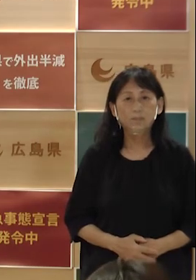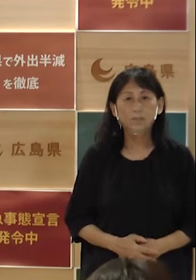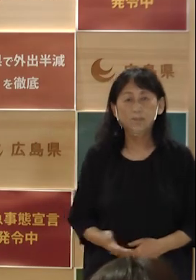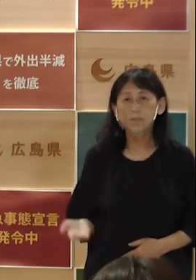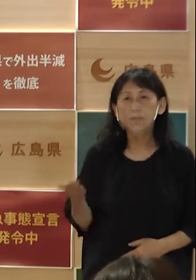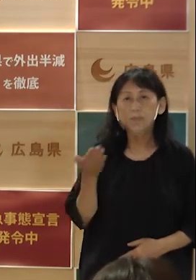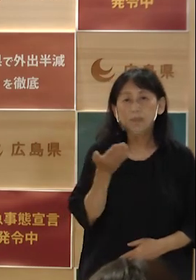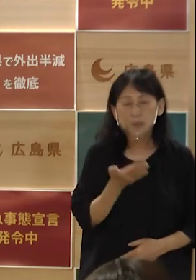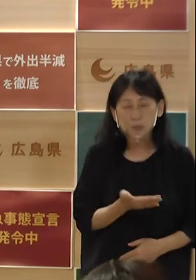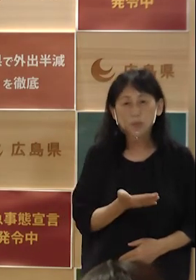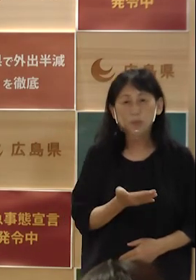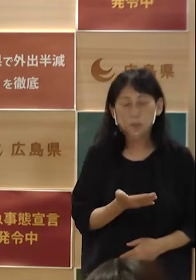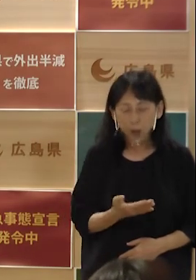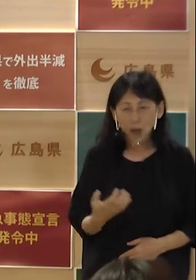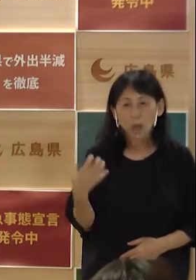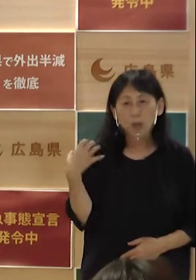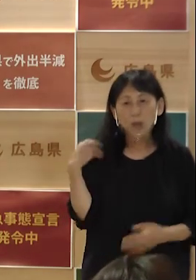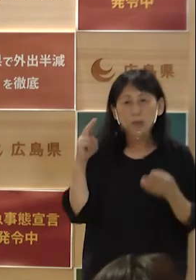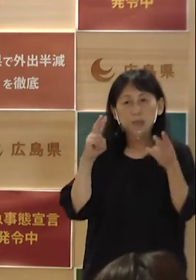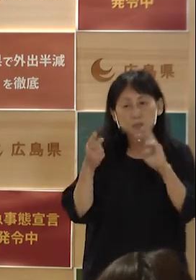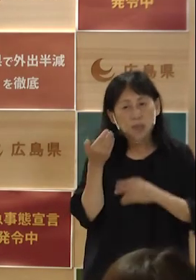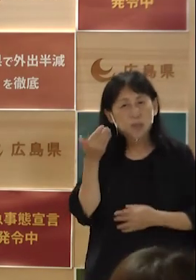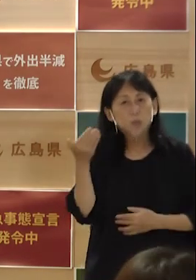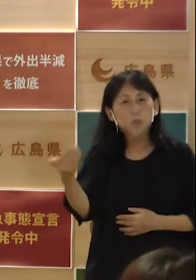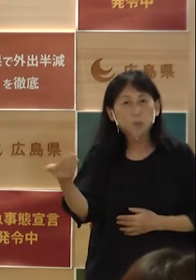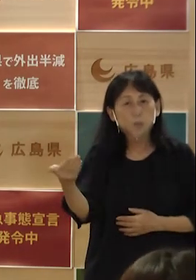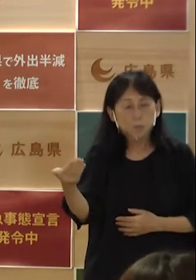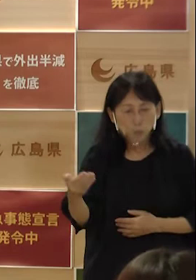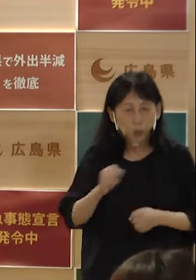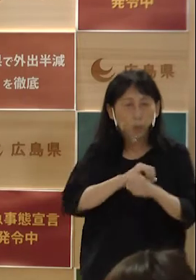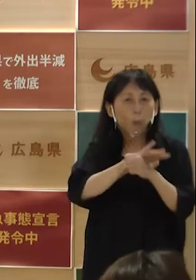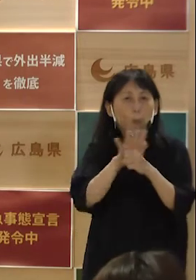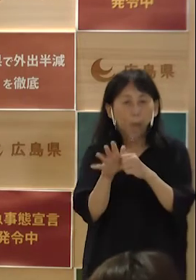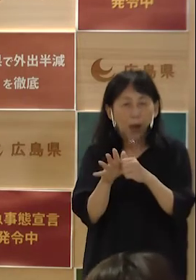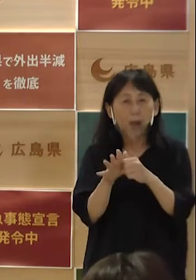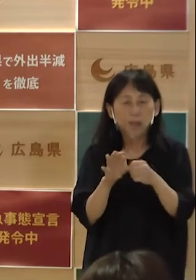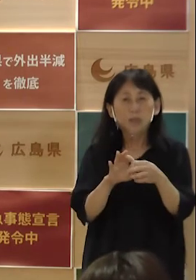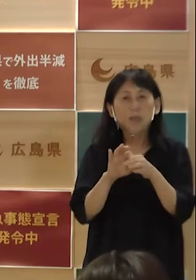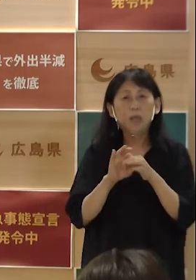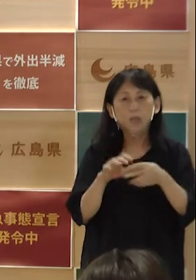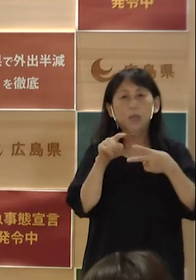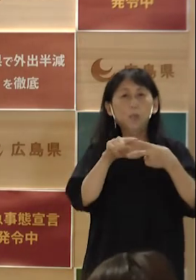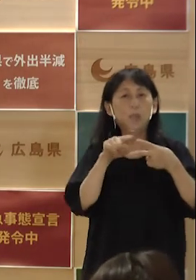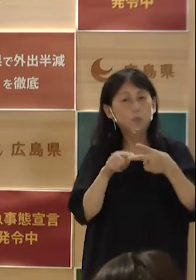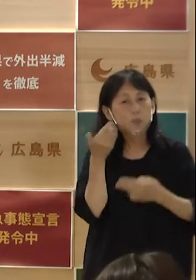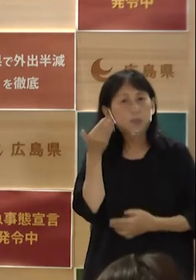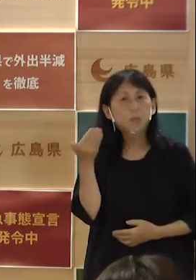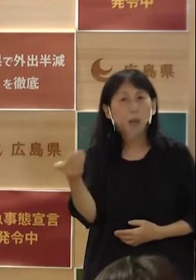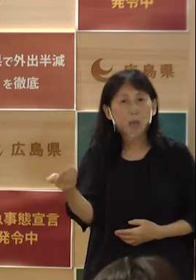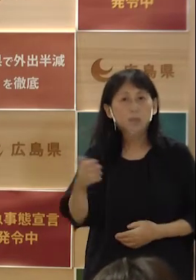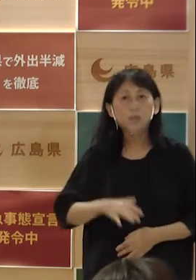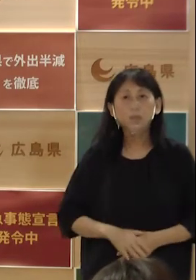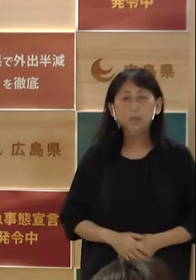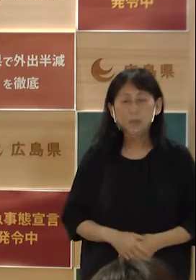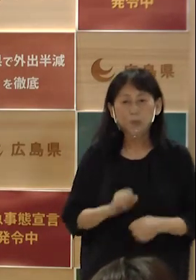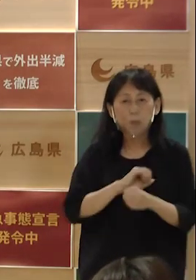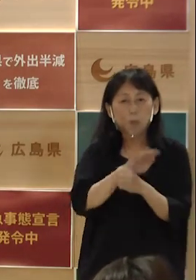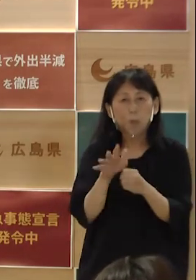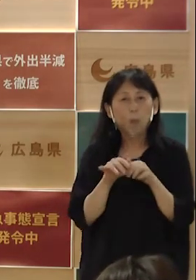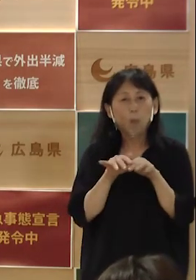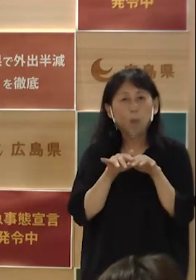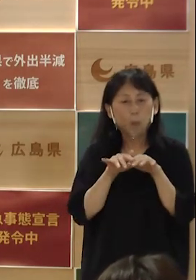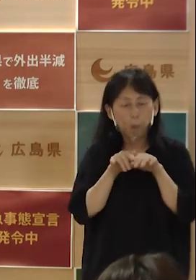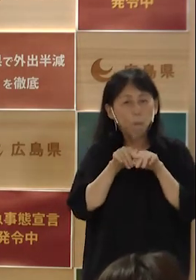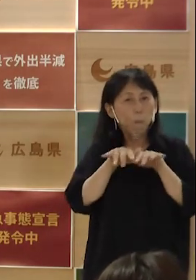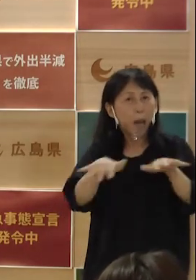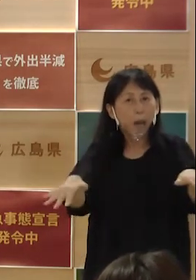続いて感謝質問に入ります。新型コロナウイルスについて、大きく2点お伺いします。新型コロナウイルスの急激